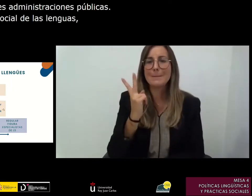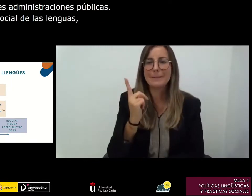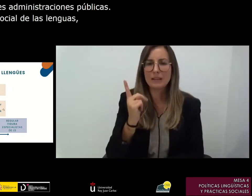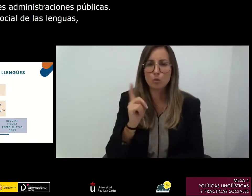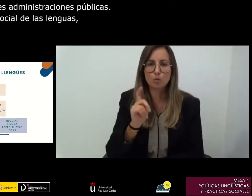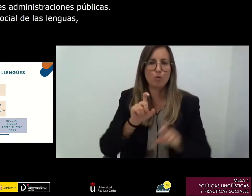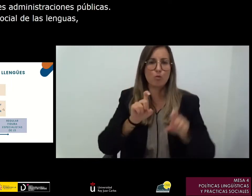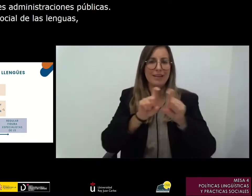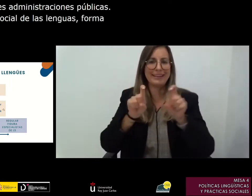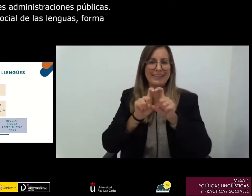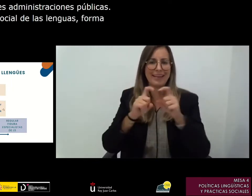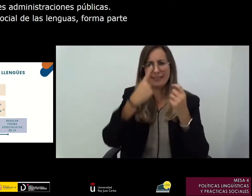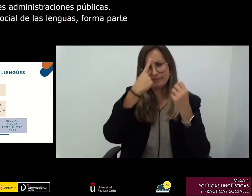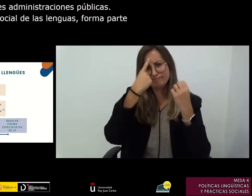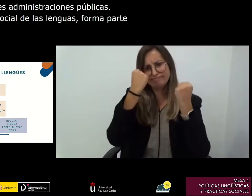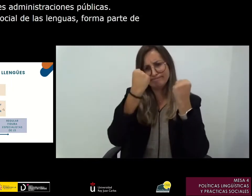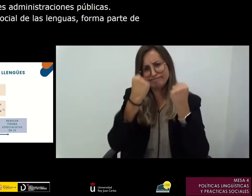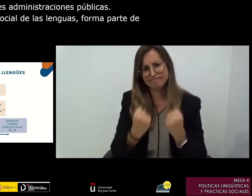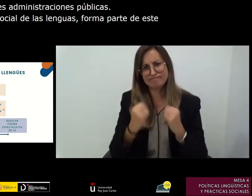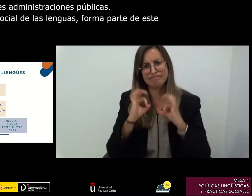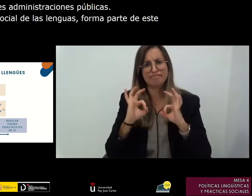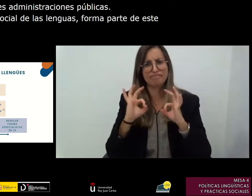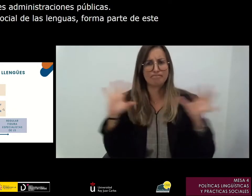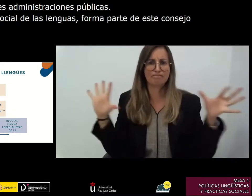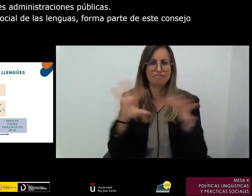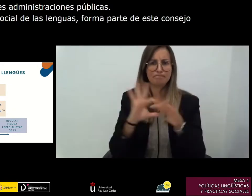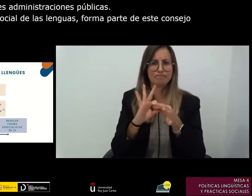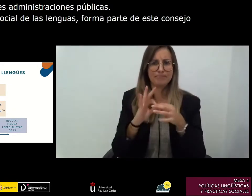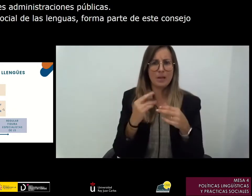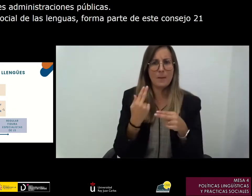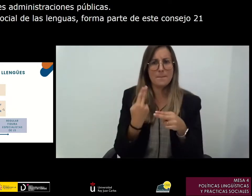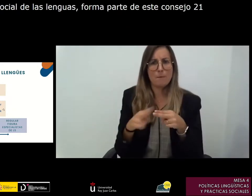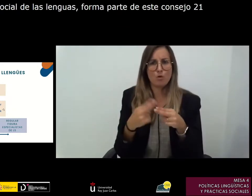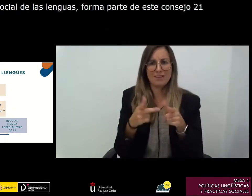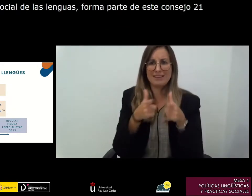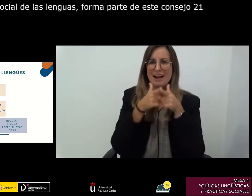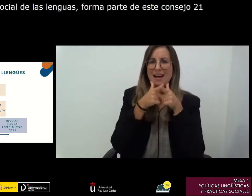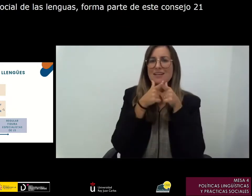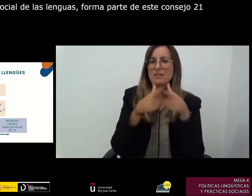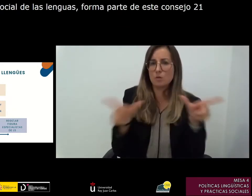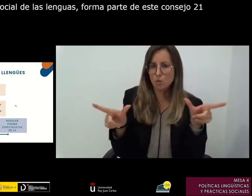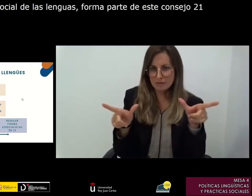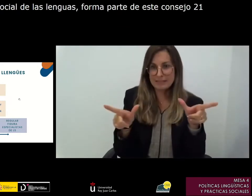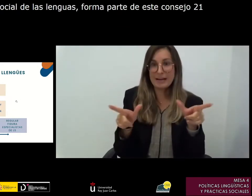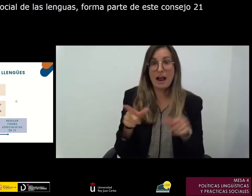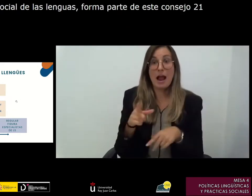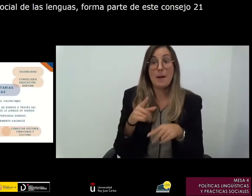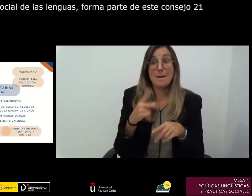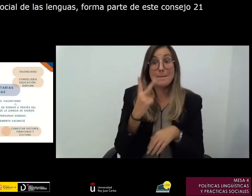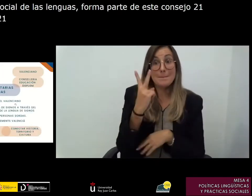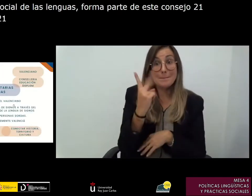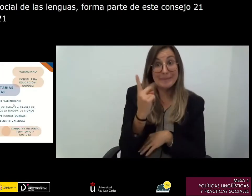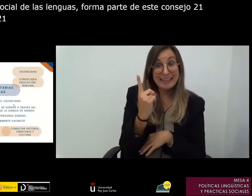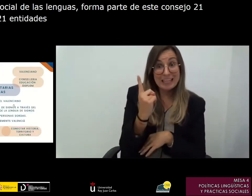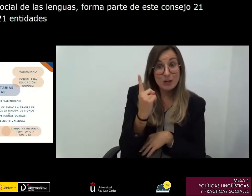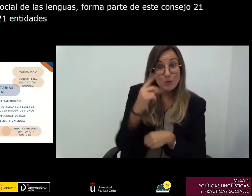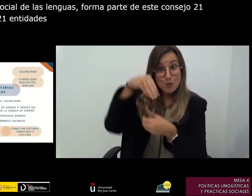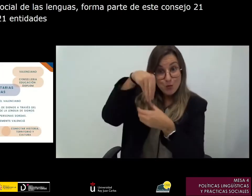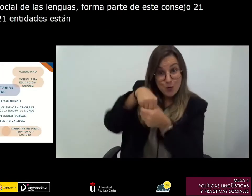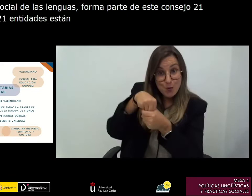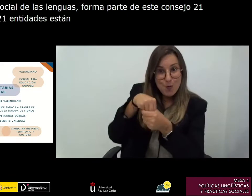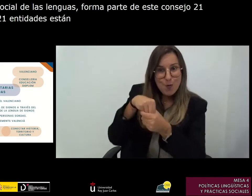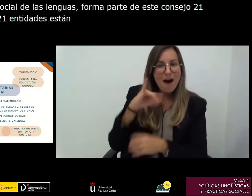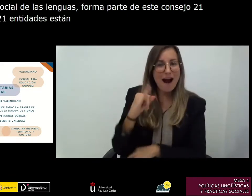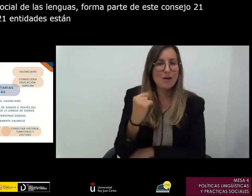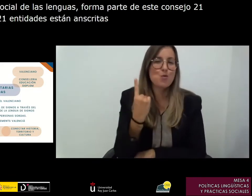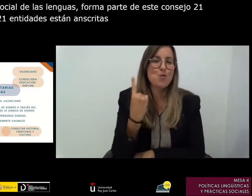forman parte de este Consell Social de les Llengües 21 entidades, 21 entidades que están adscritas al Consell Social de les Llengües en relación con